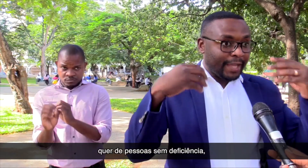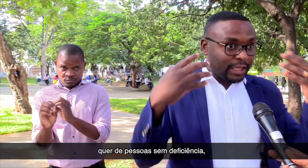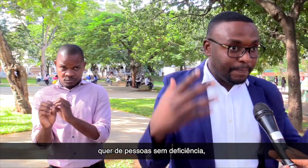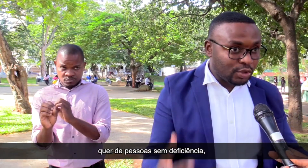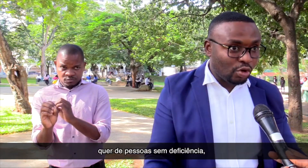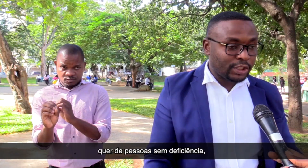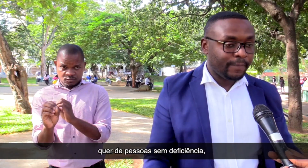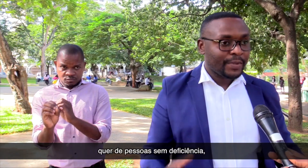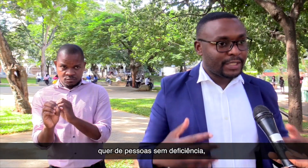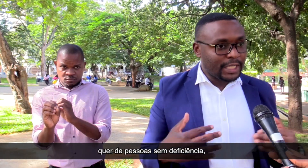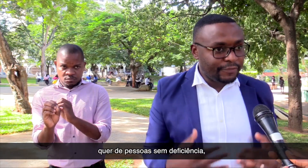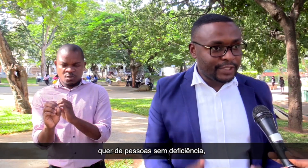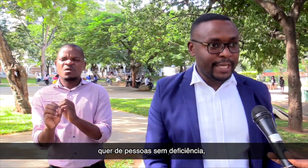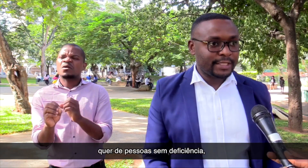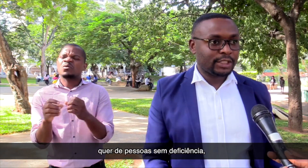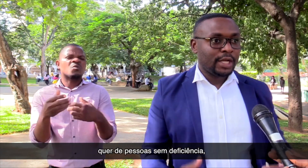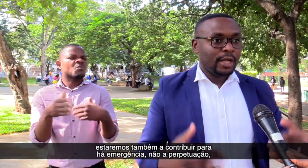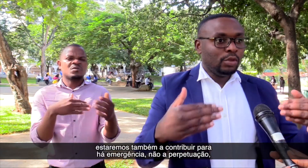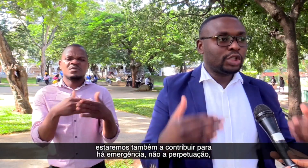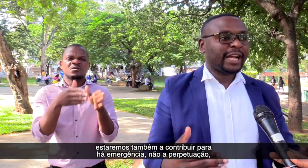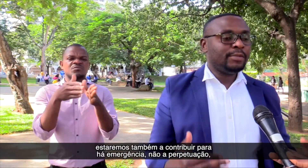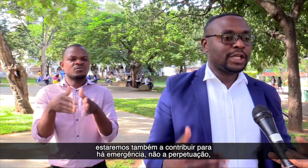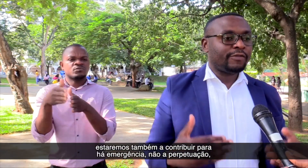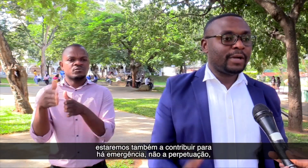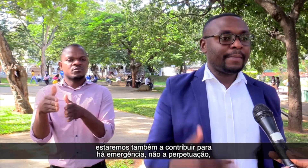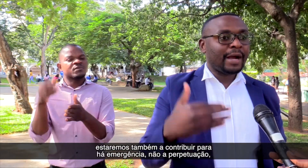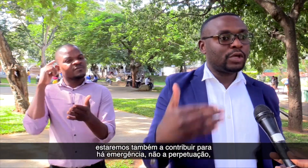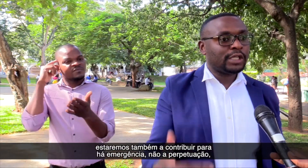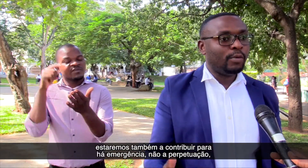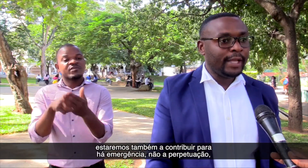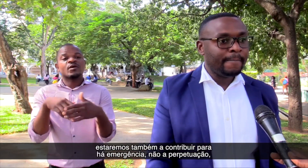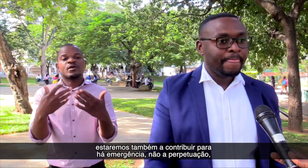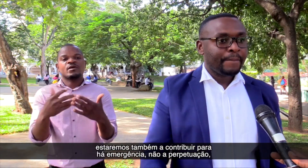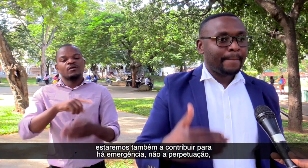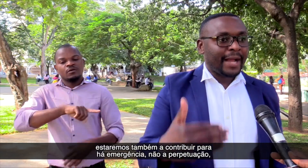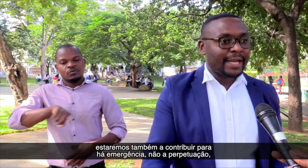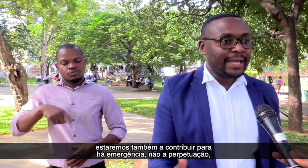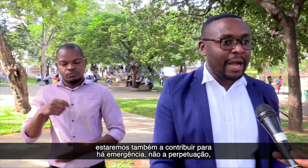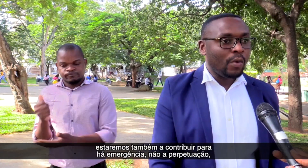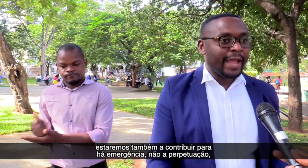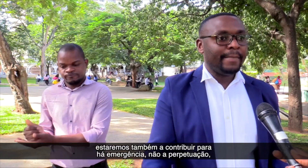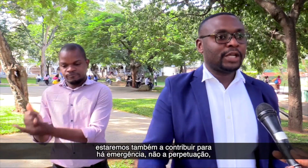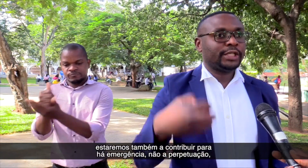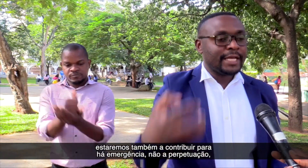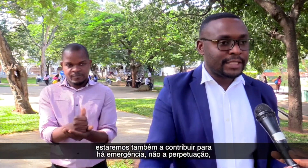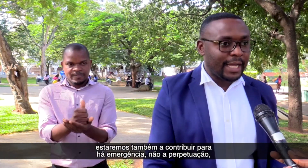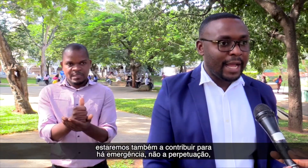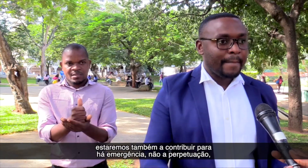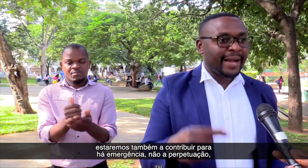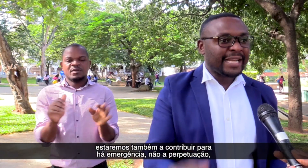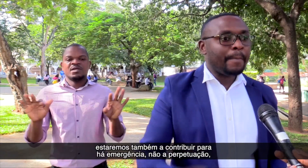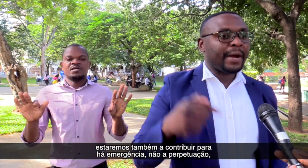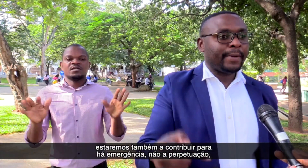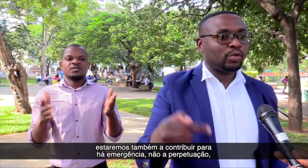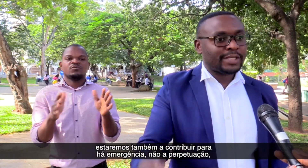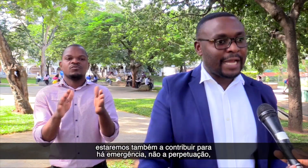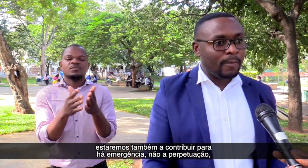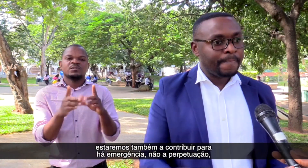pessoas sem deficiências devem ser abrangidas. Se existir todo este movimento de advocacia,